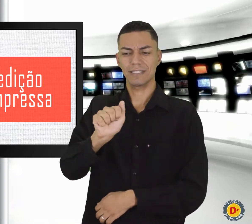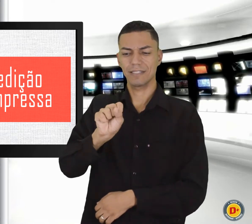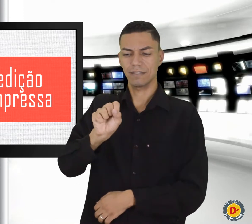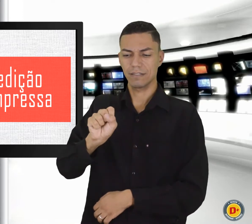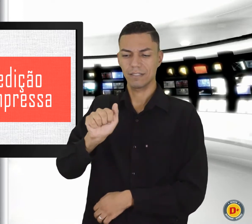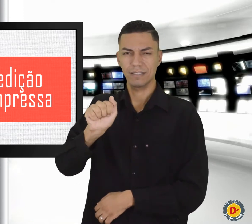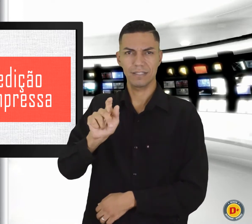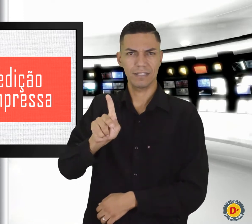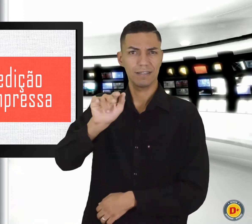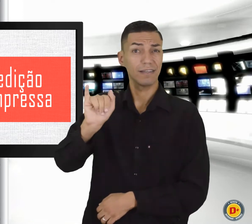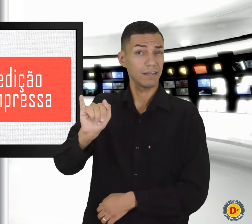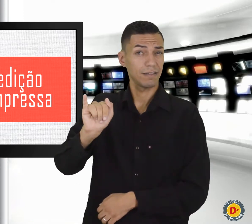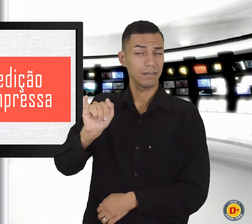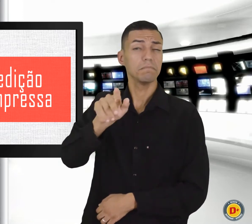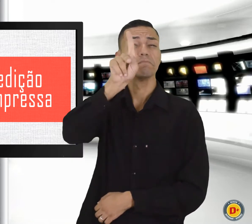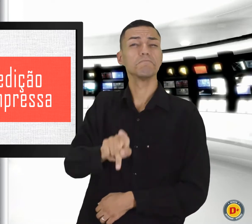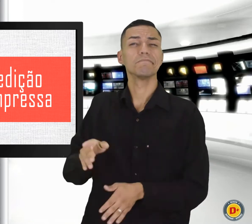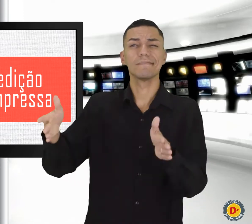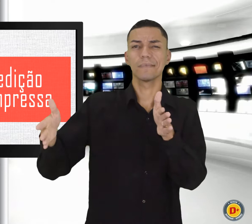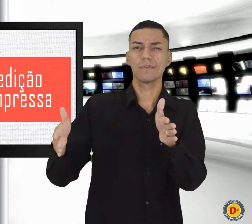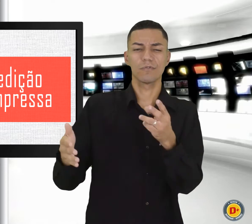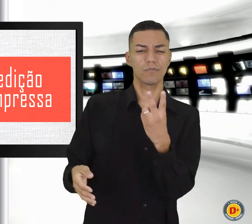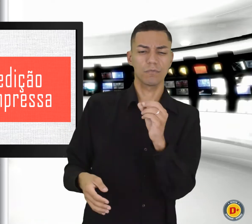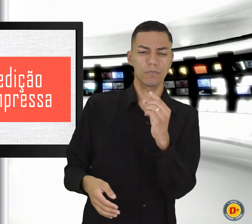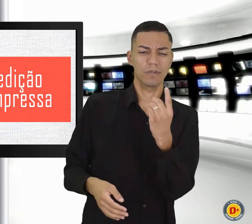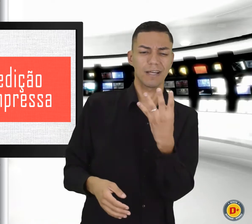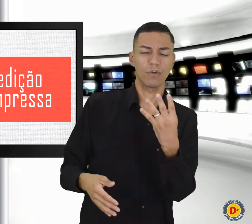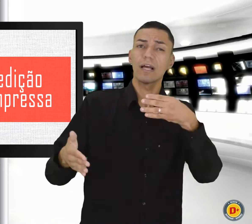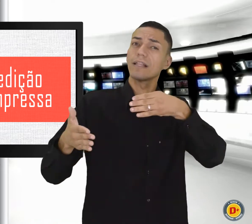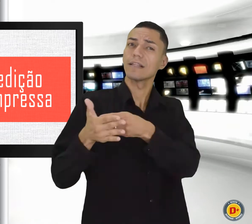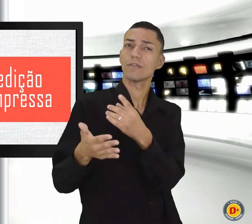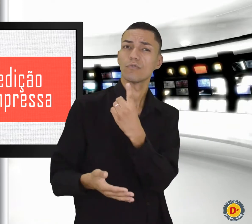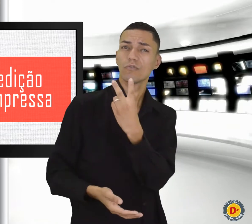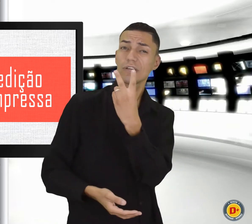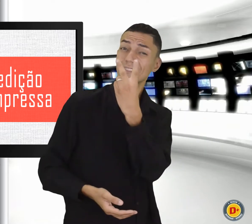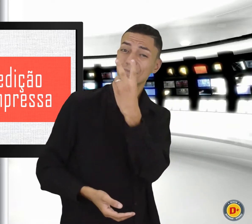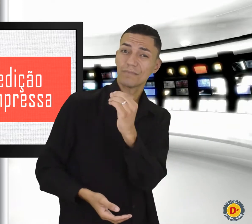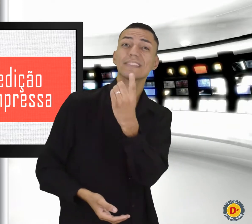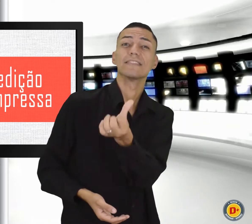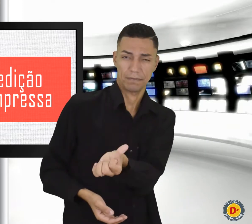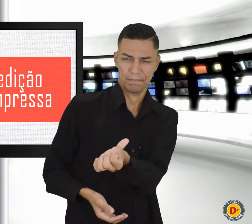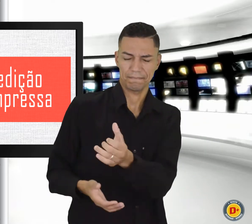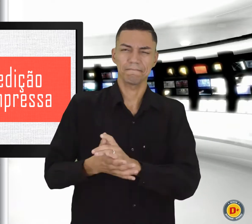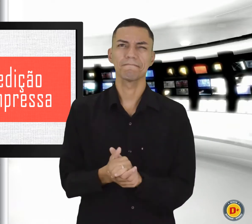gestão 2014 a 2016. Para ele, trata-se de